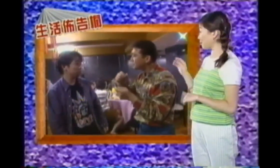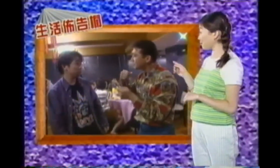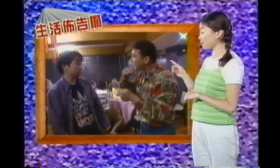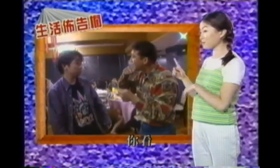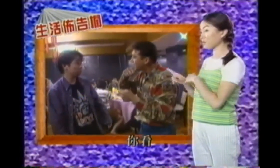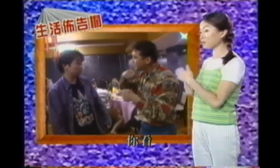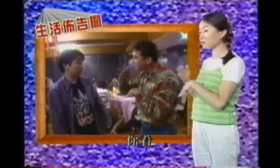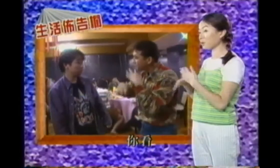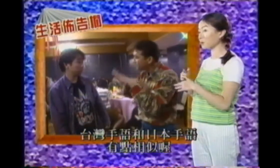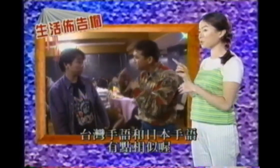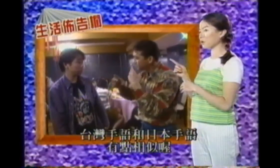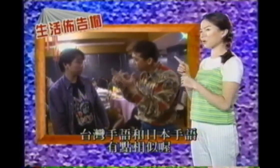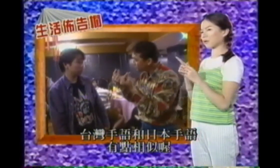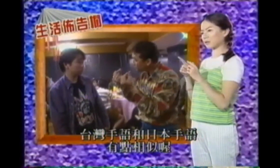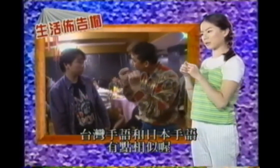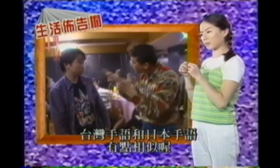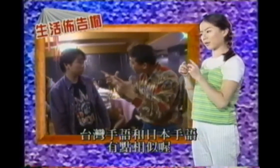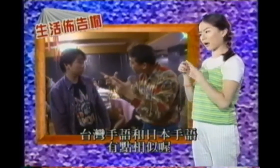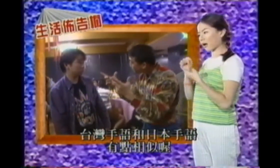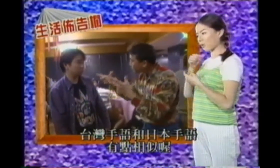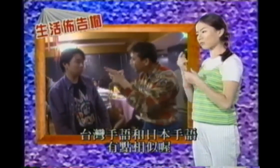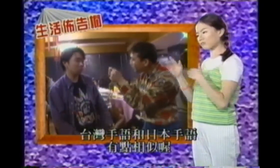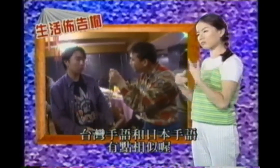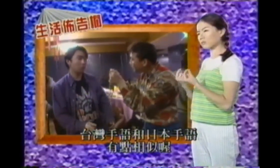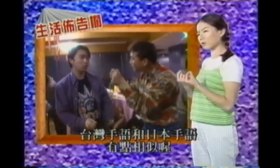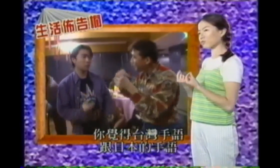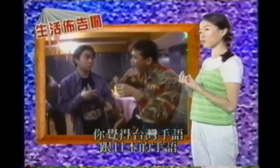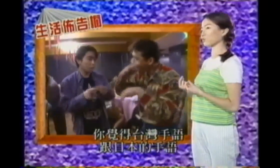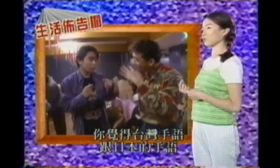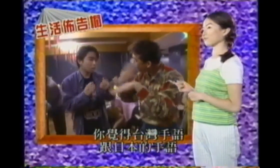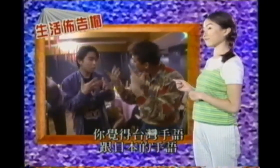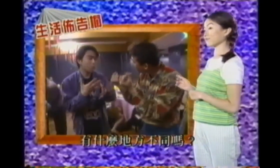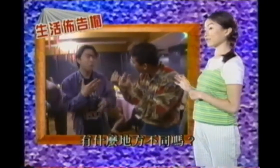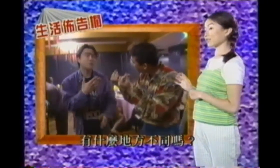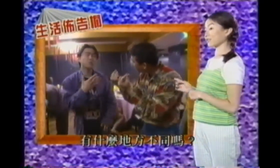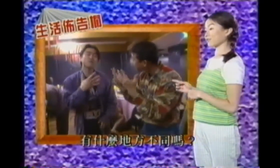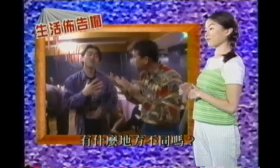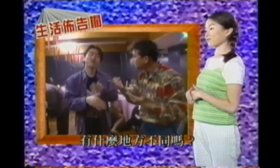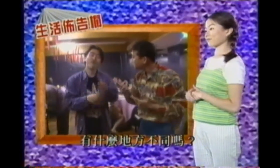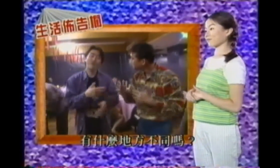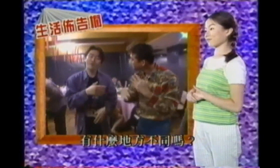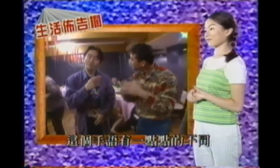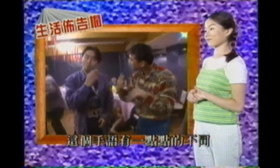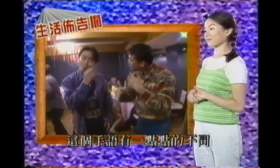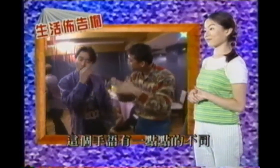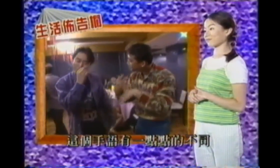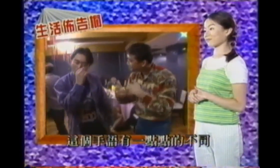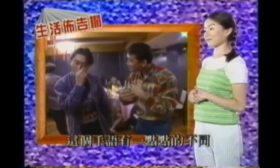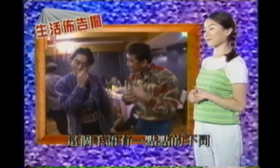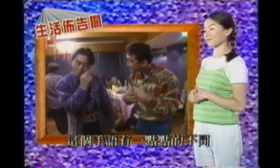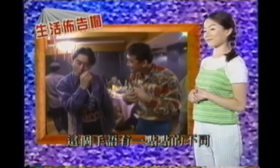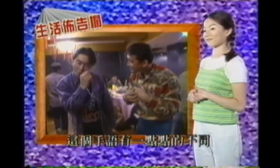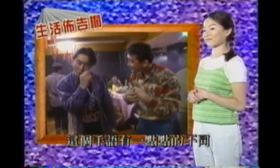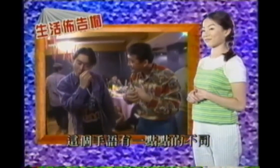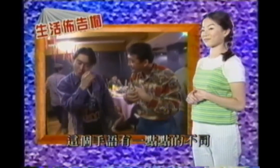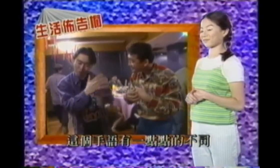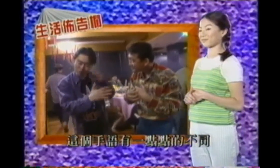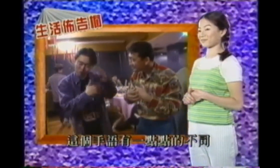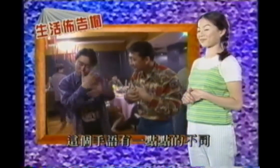你觉得 台湾的 手语 跟 日本人手语有什么地方不同吗？ 这个手语，有